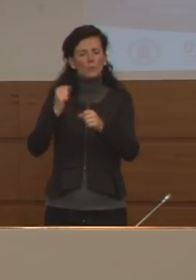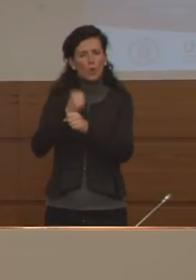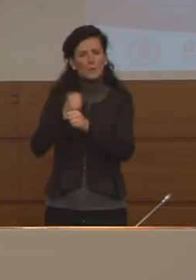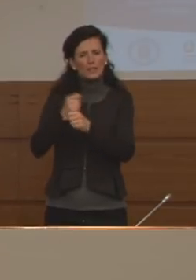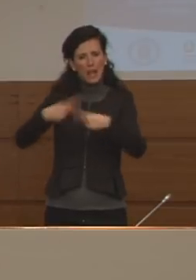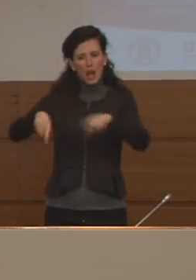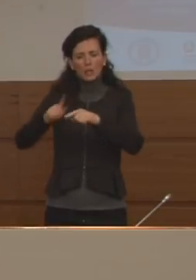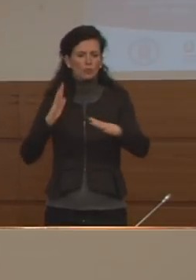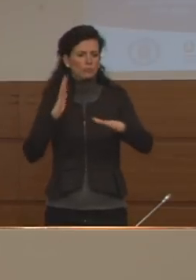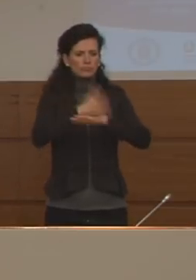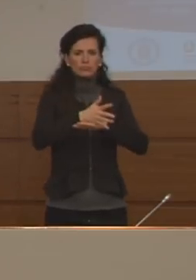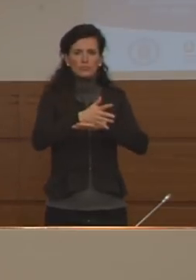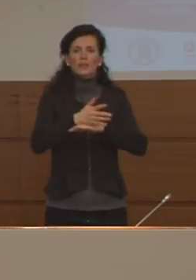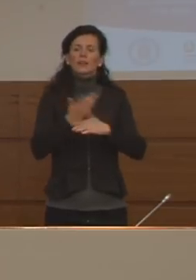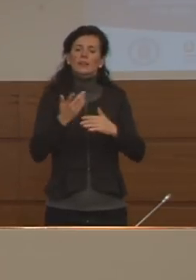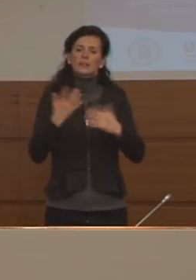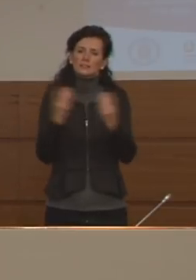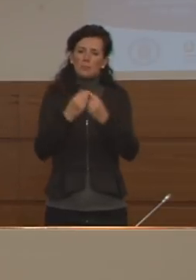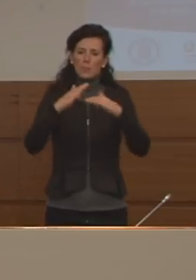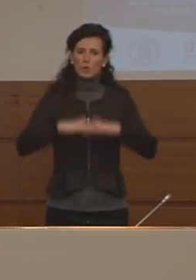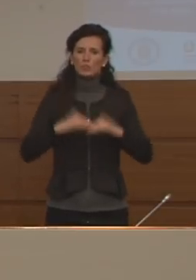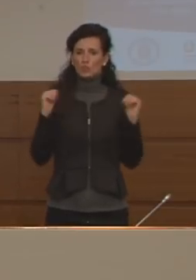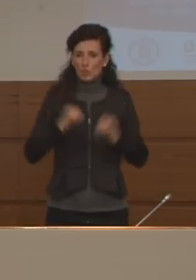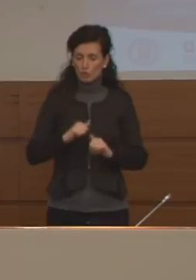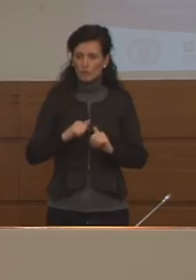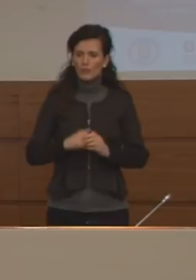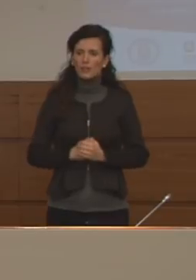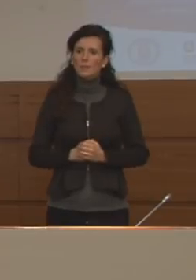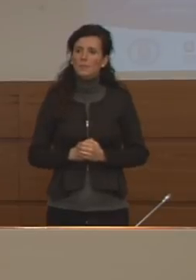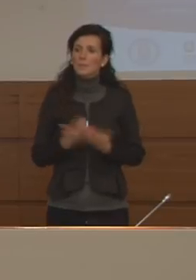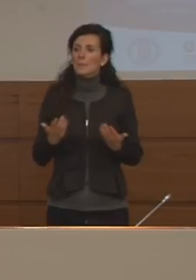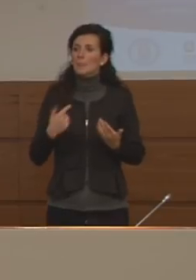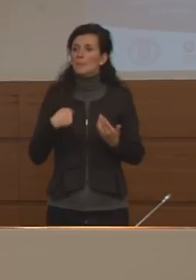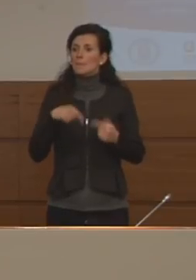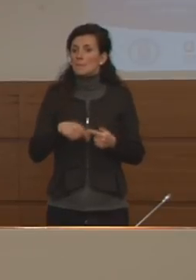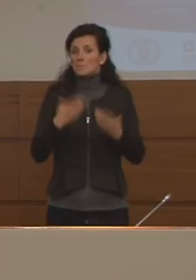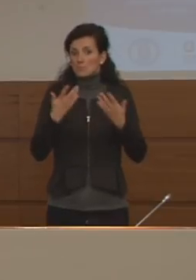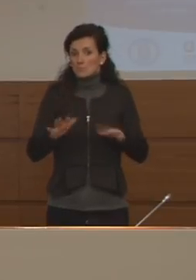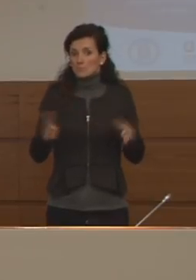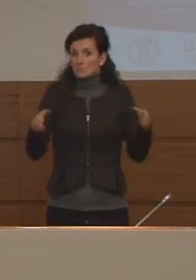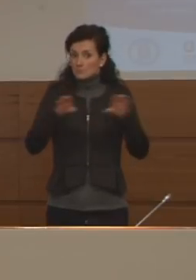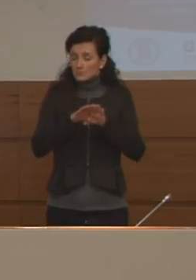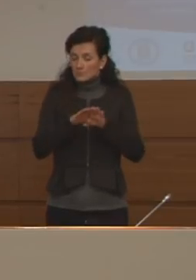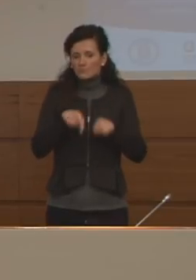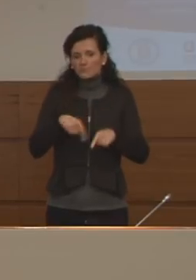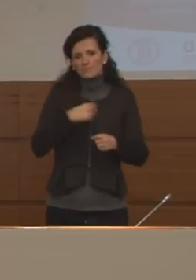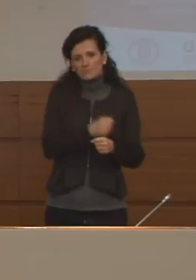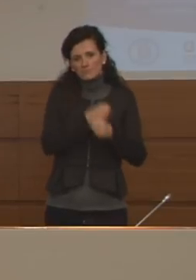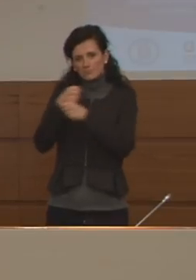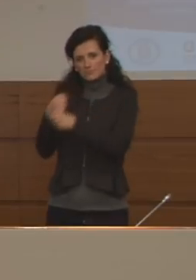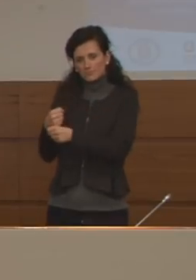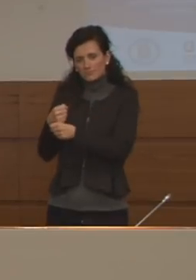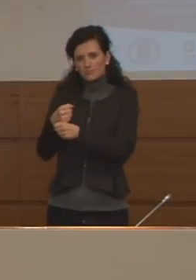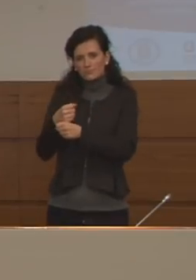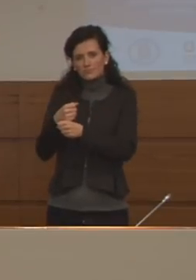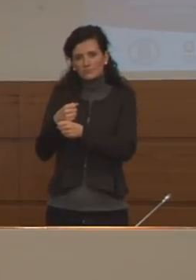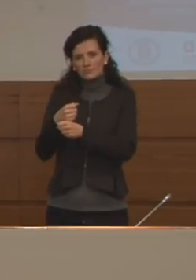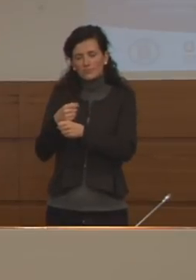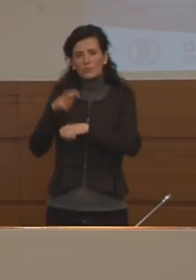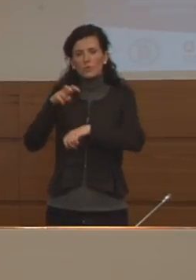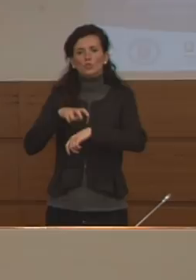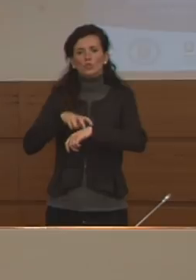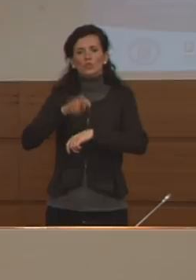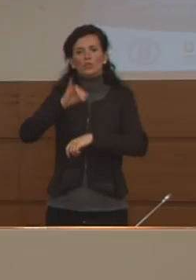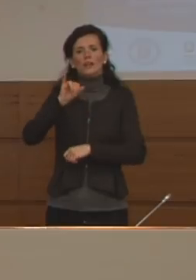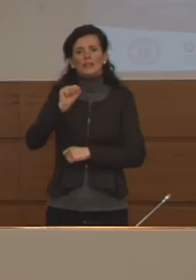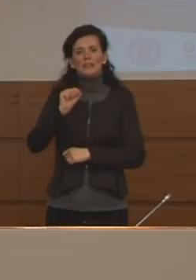della protezione civile io mi fermerei qui e darei la parola al dottor